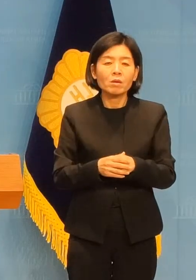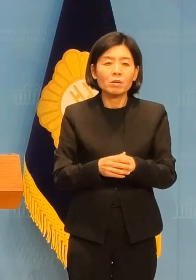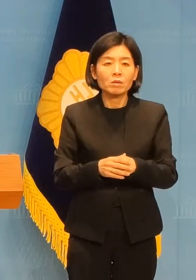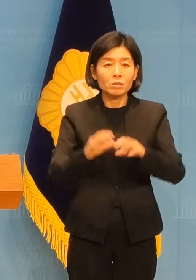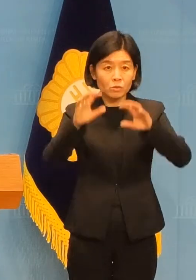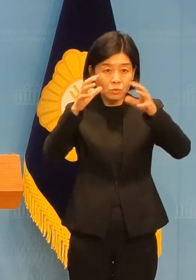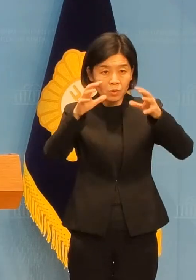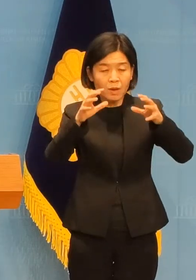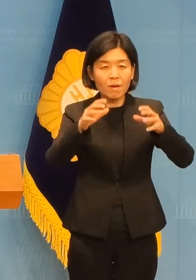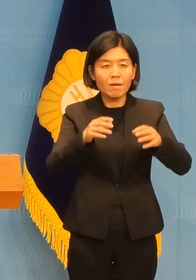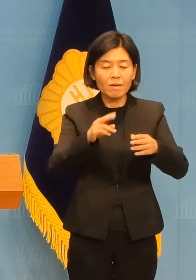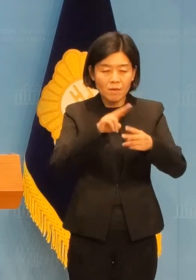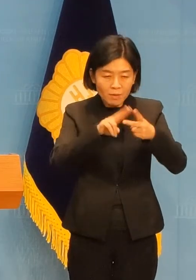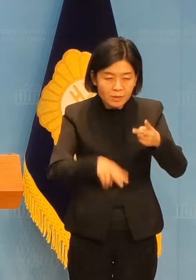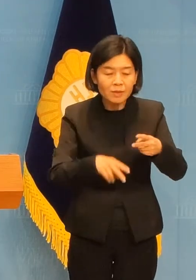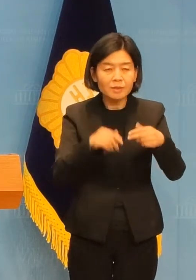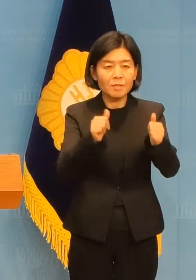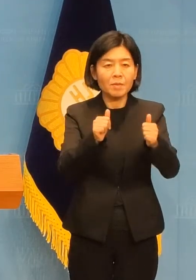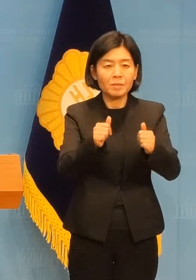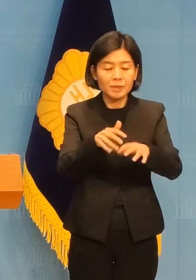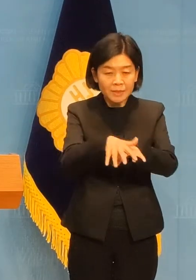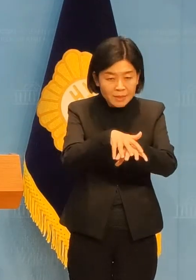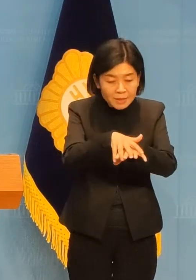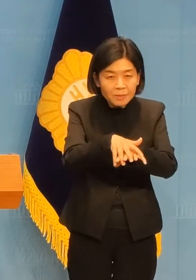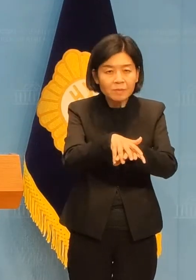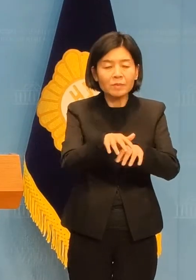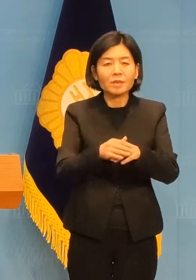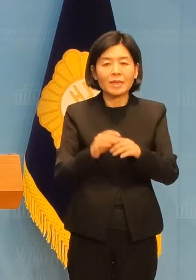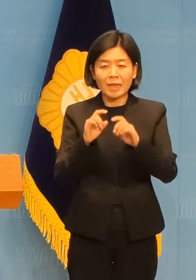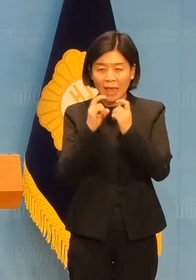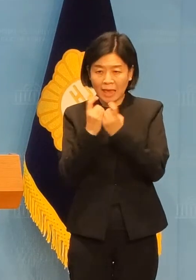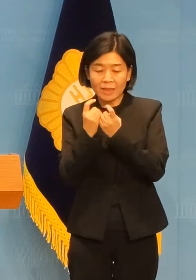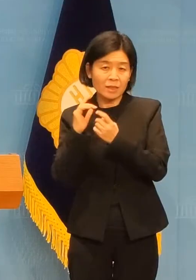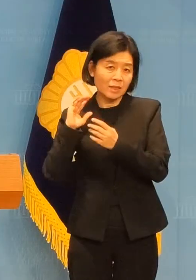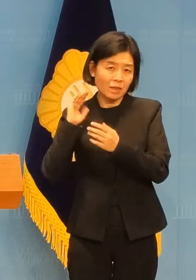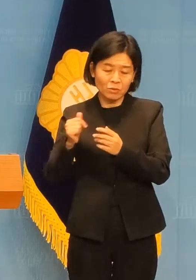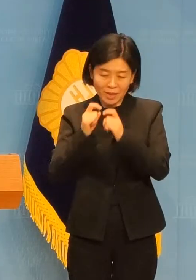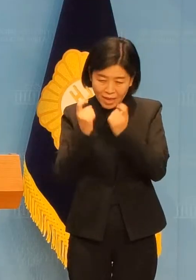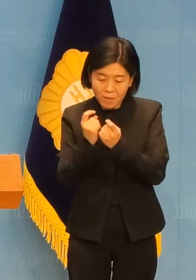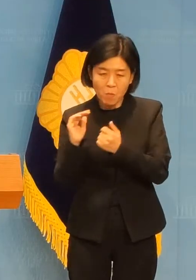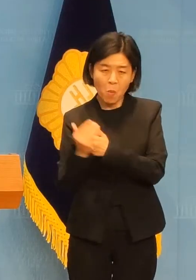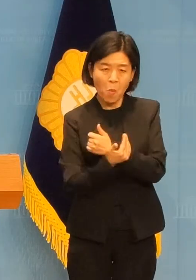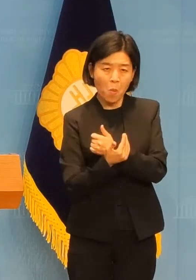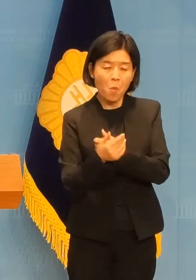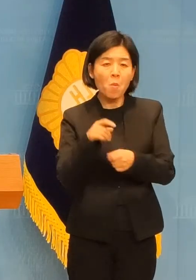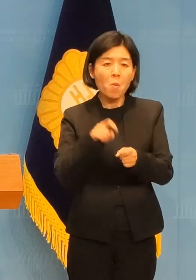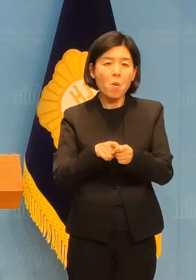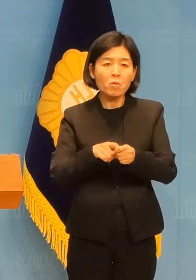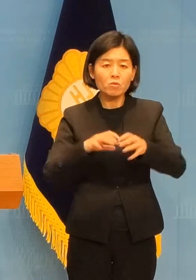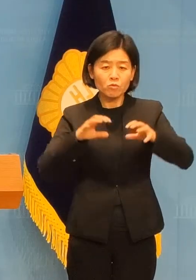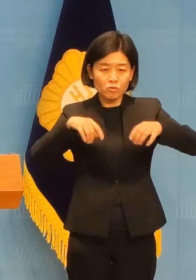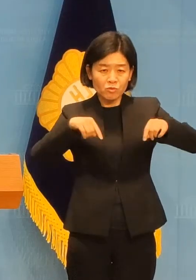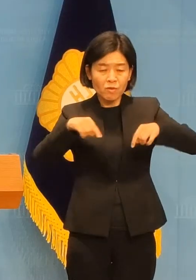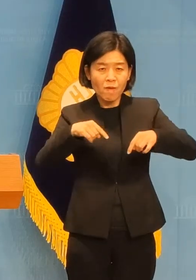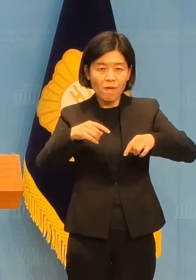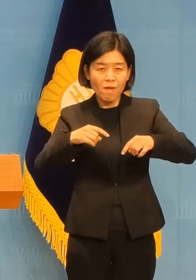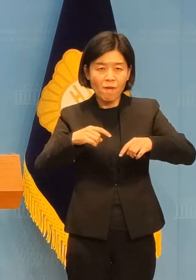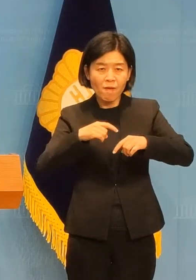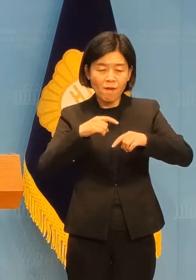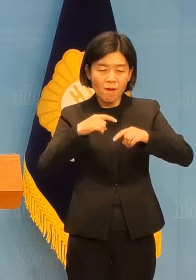국가의 형사사법 체계를 대통령 개인의 보호막으로 만들려는 국정사유화의